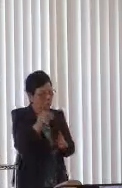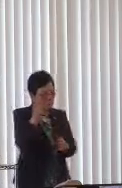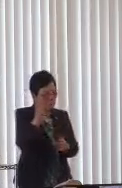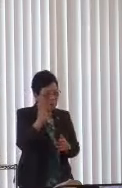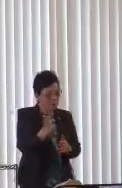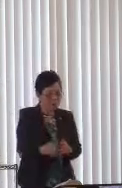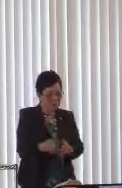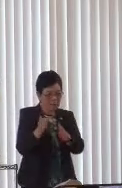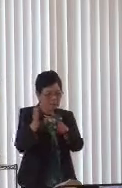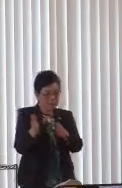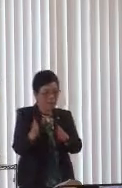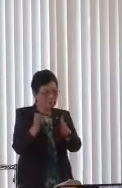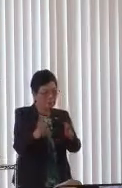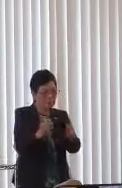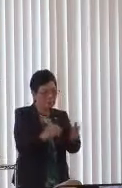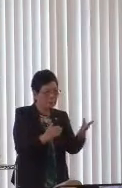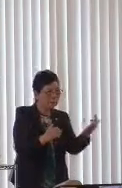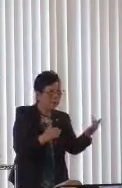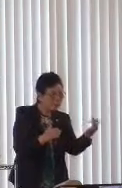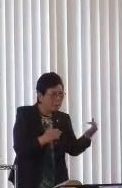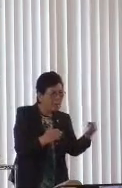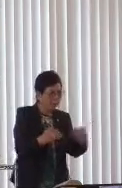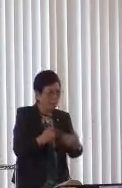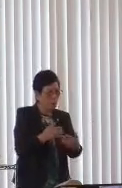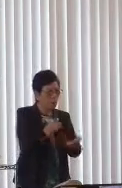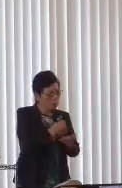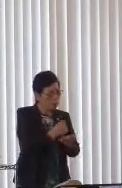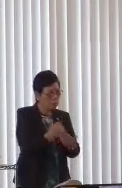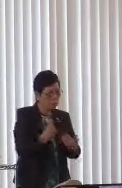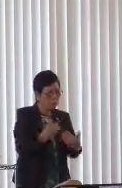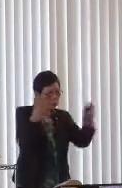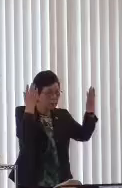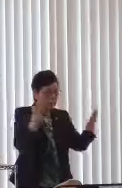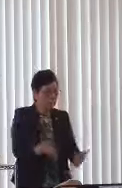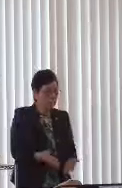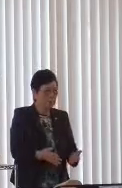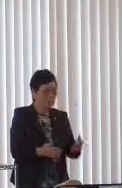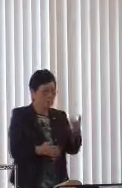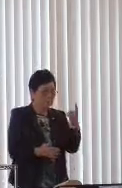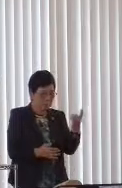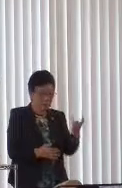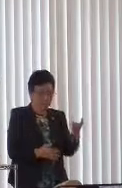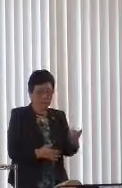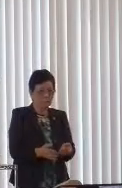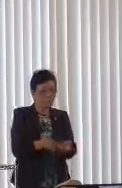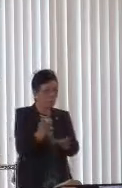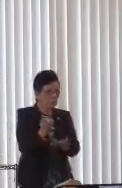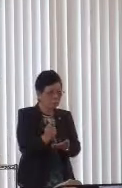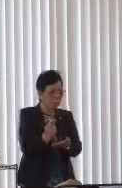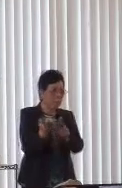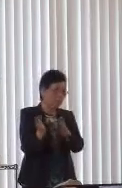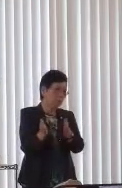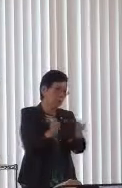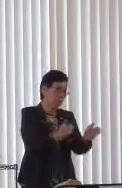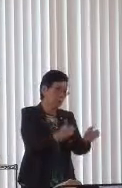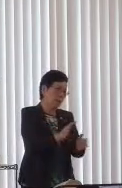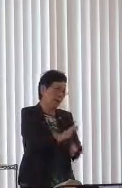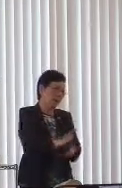あ予備を持つのは当然ですよね。普通、ごくごく当たり前のことだと思いますね。